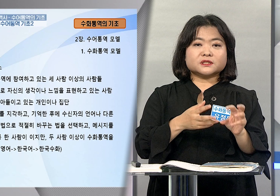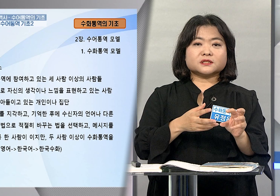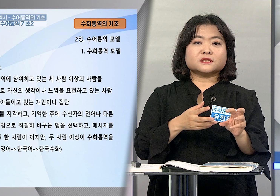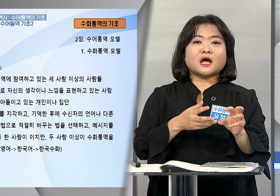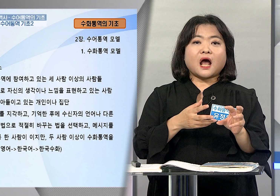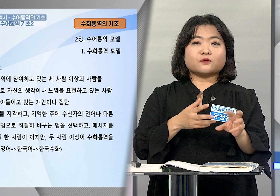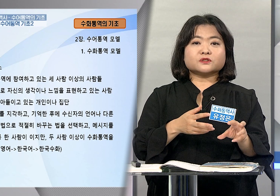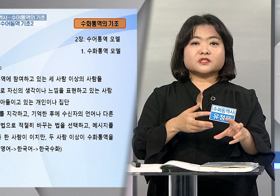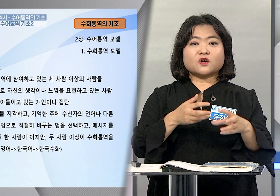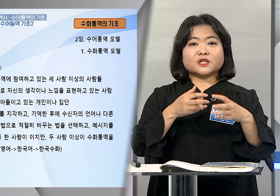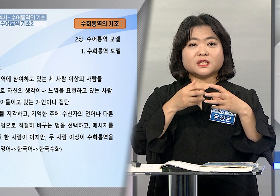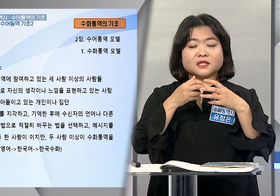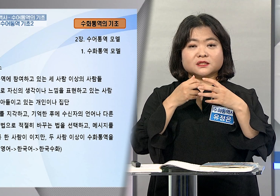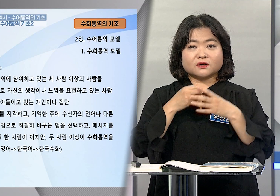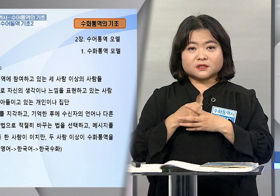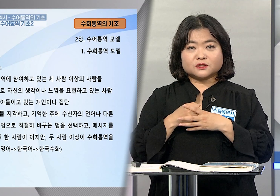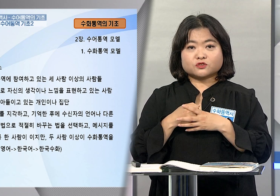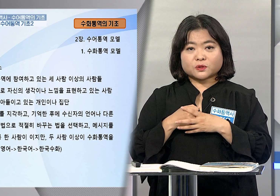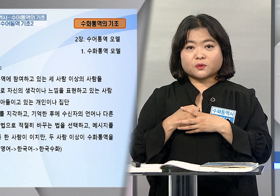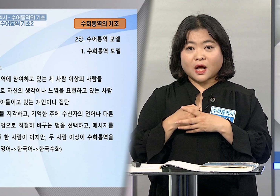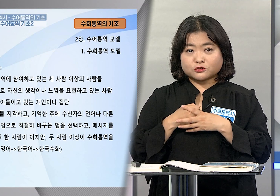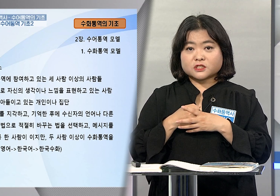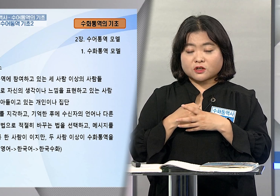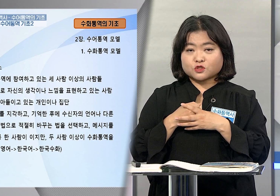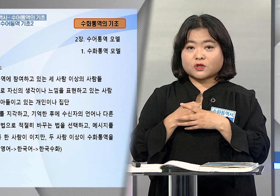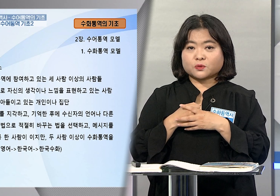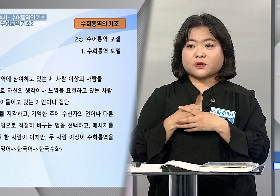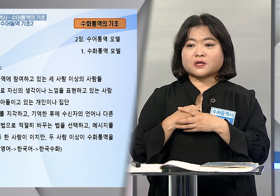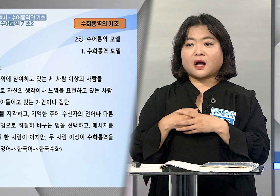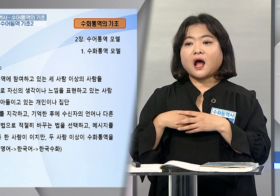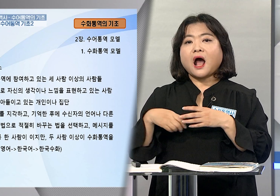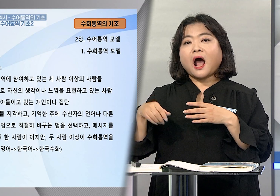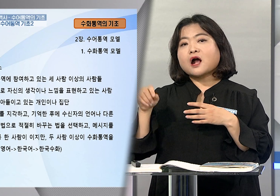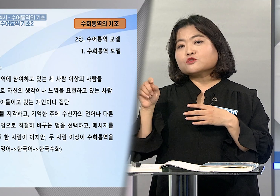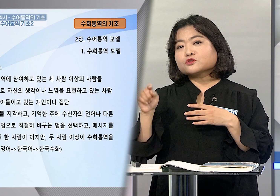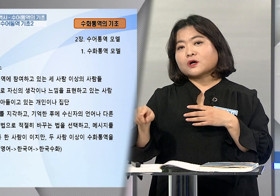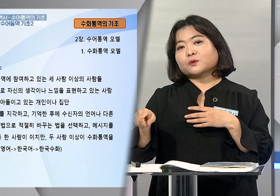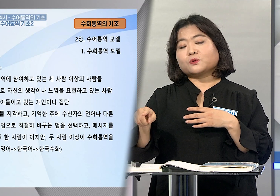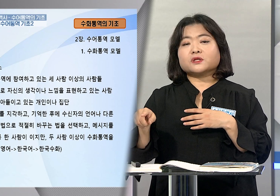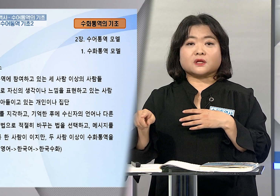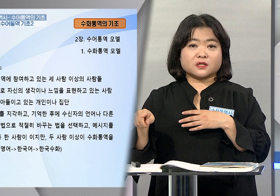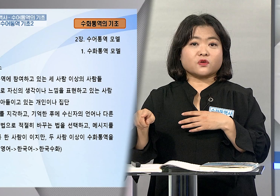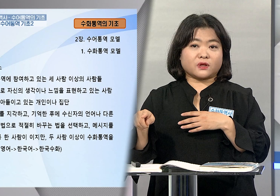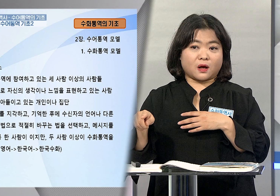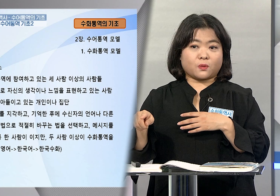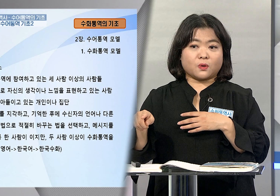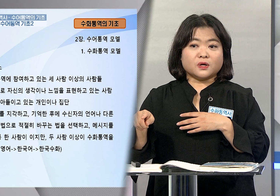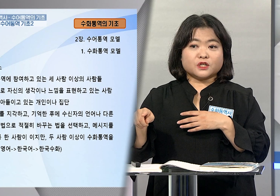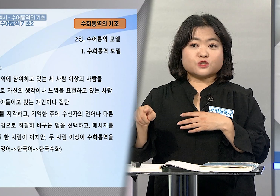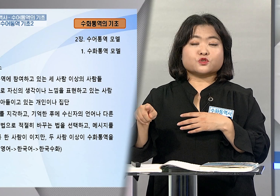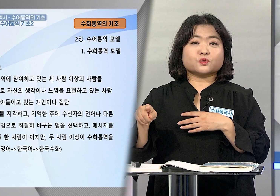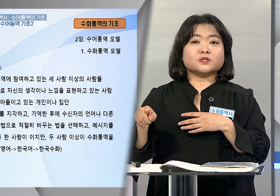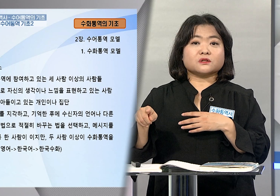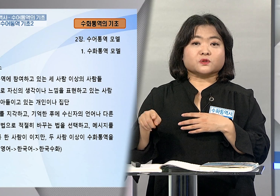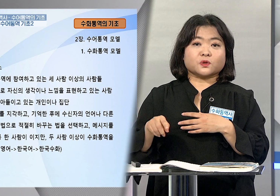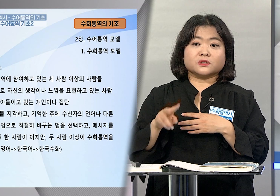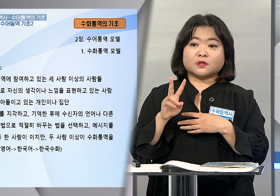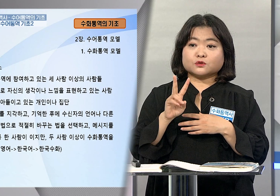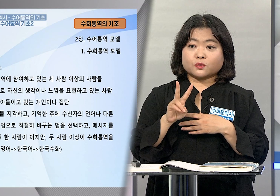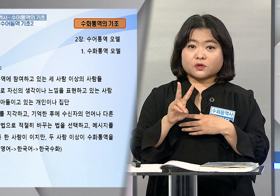들은 한국인 청인이 그거를 한국인 청인 수화 통역사가 한국 수화로 농인들에게 전달하고 이럴 수도 있는 거죠. 이럴 때는